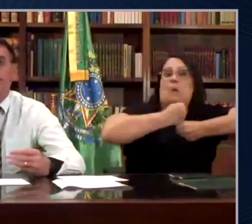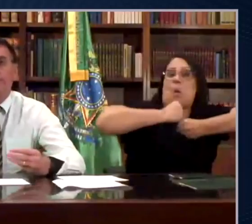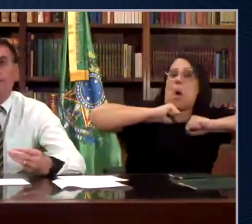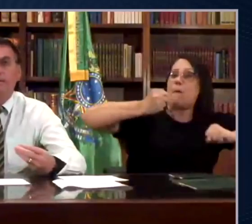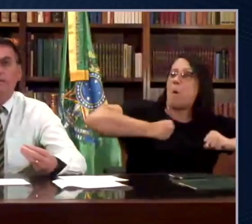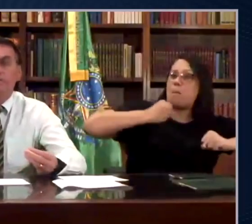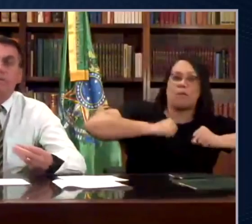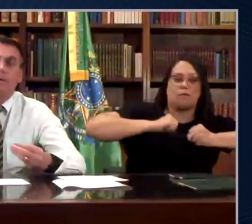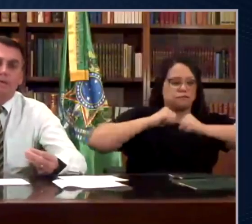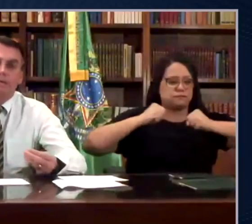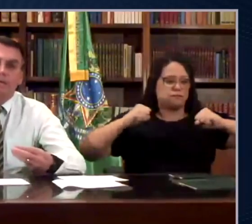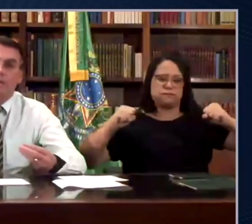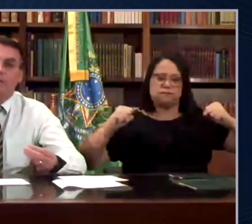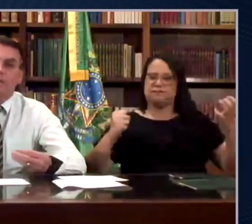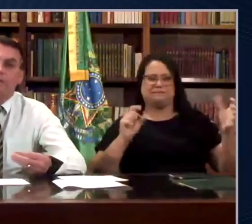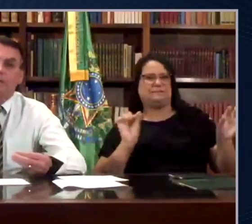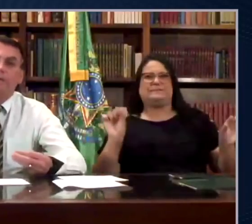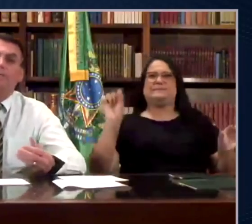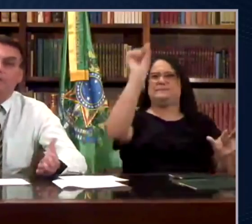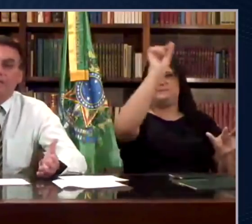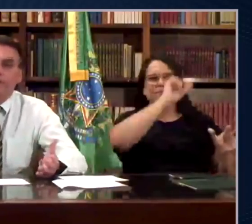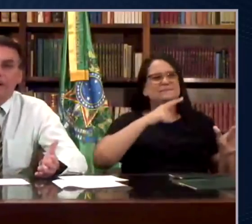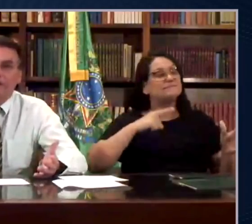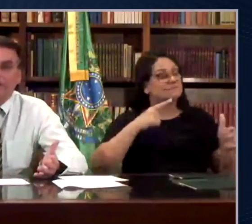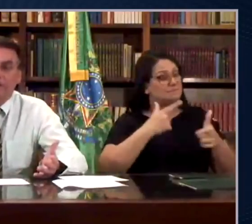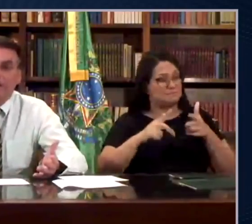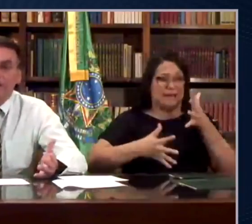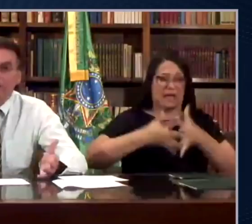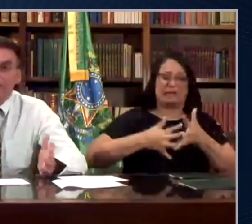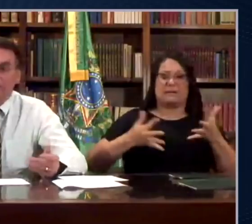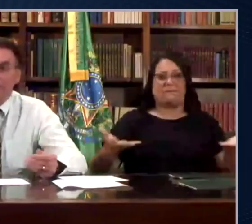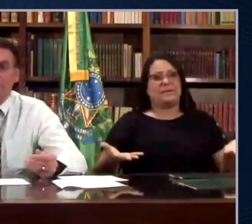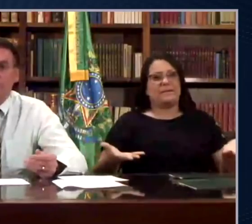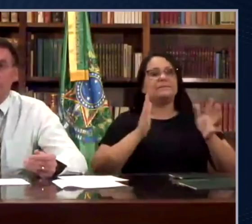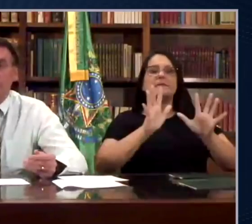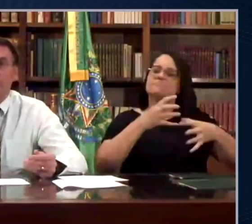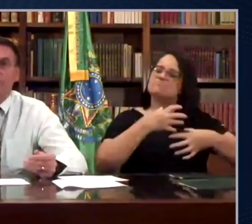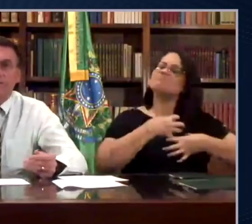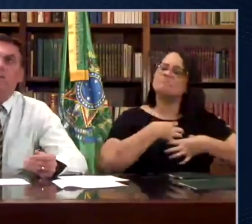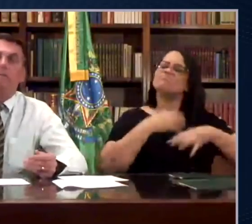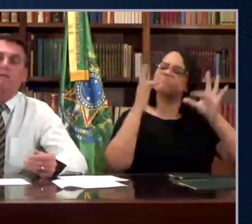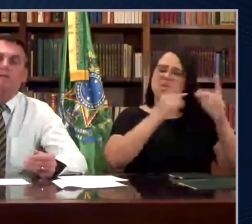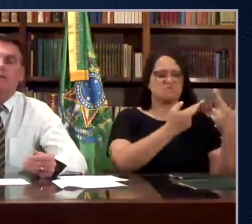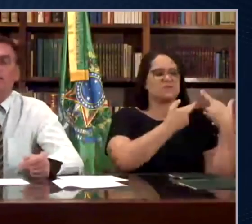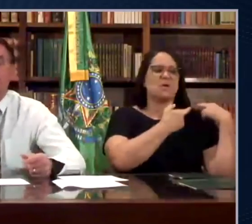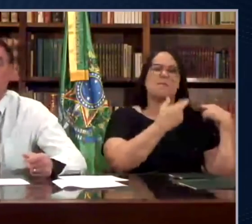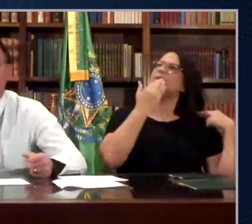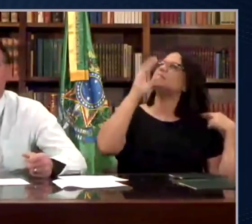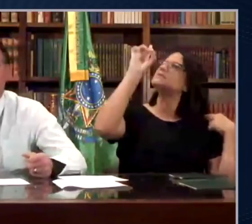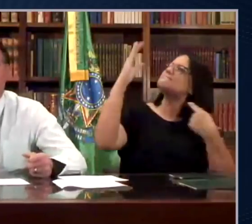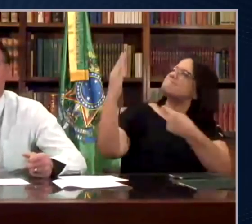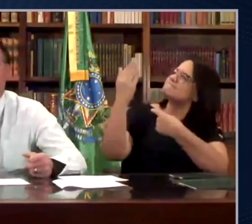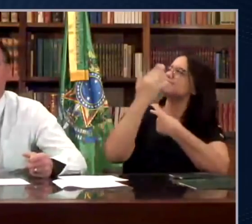né, com tantas coisas que também te atrapalham, tá? Mas eu estou muito feliz com essa missão e peço a Deus aí